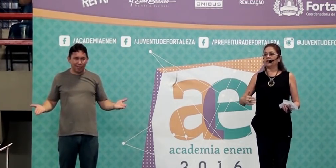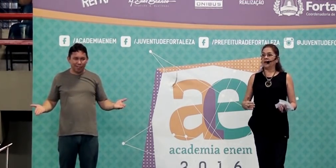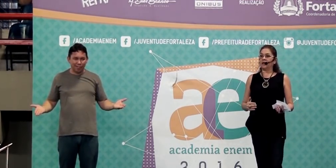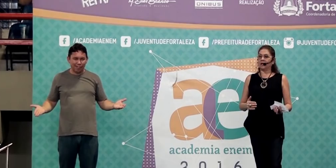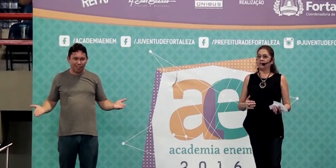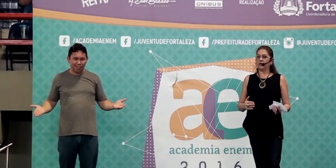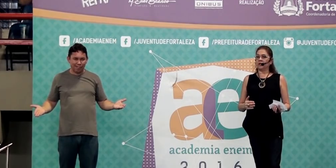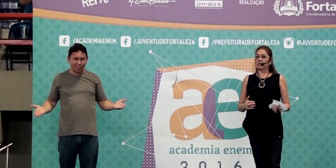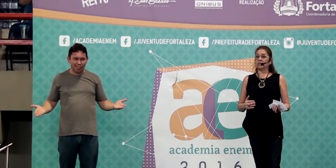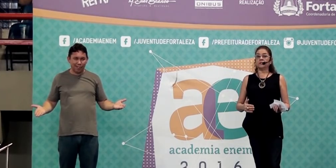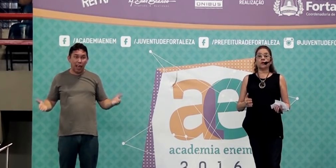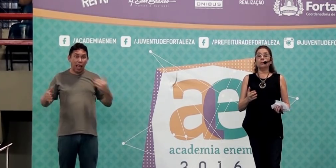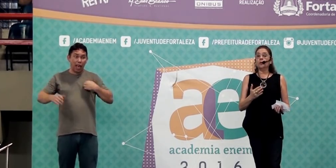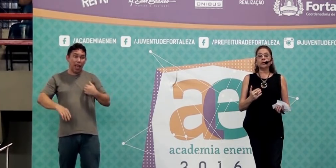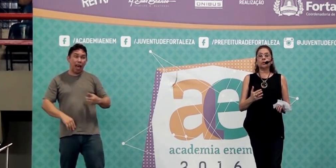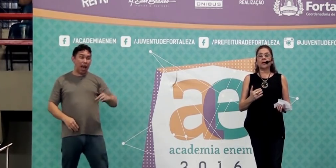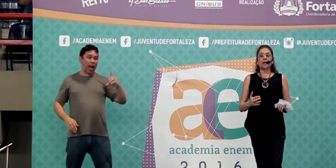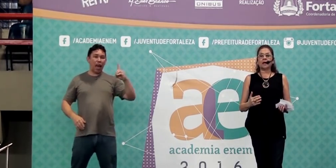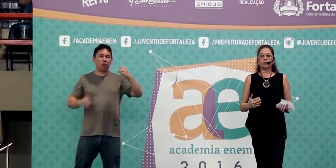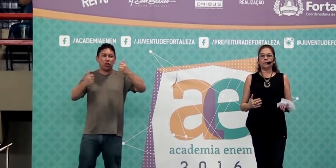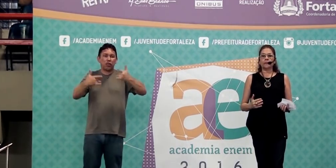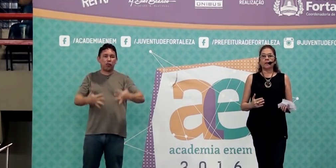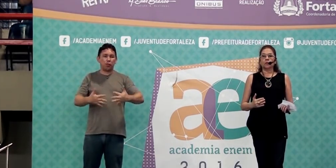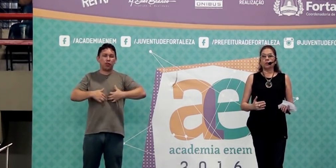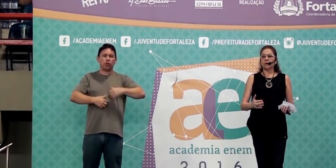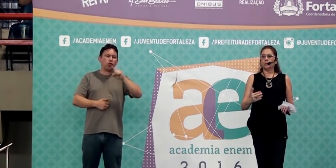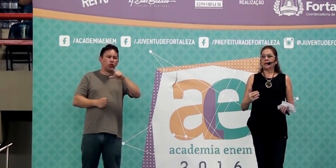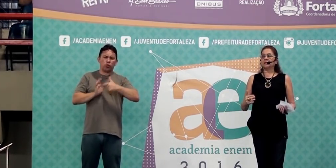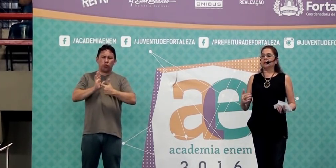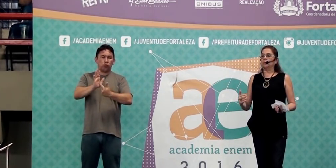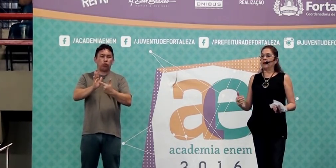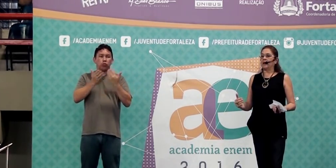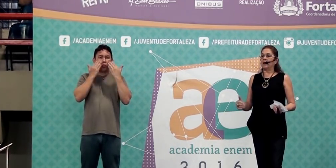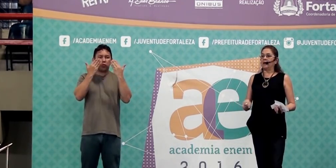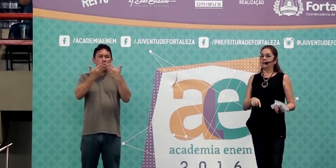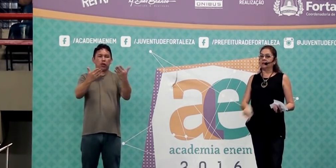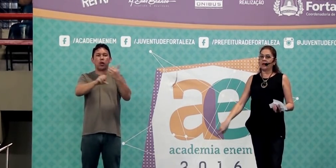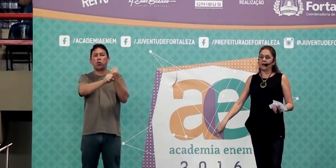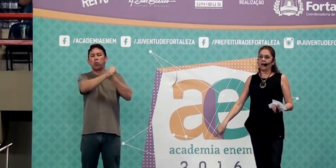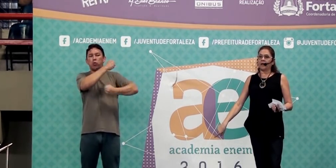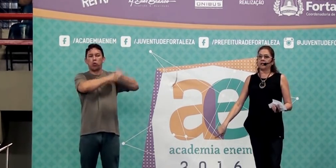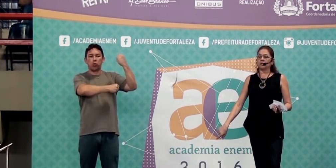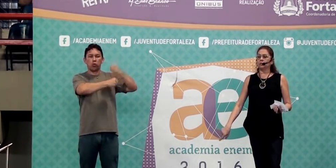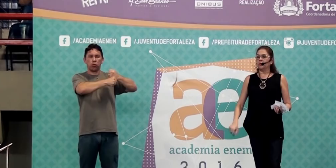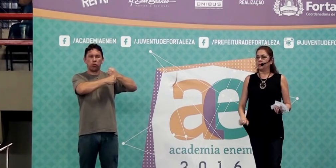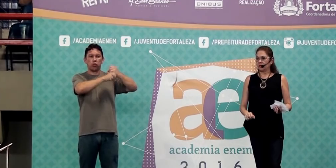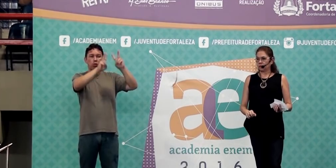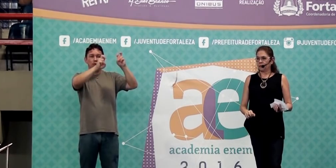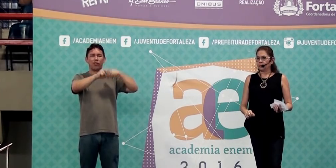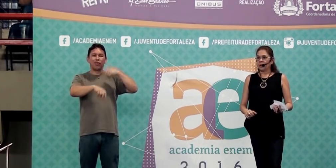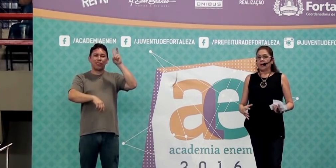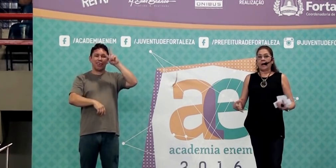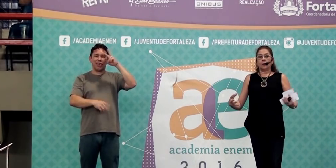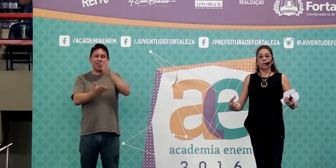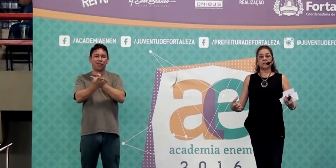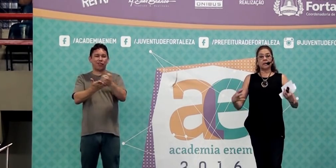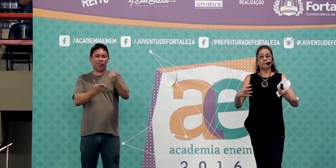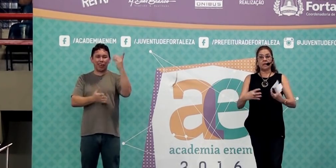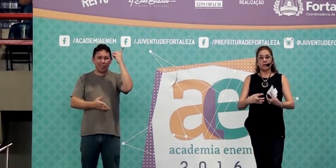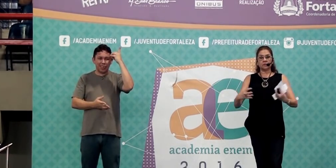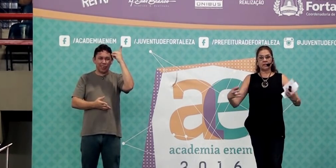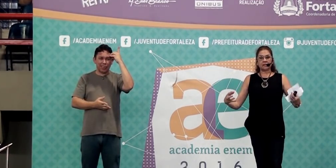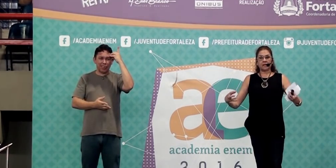Que ela vai falar lá na frente. Isso ficou muito claro do ano passado para cá, até a questão do impeachment.